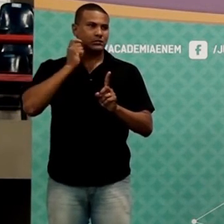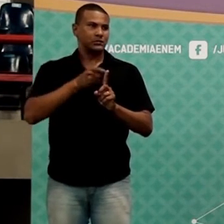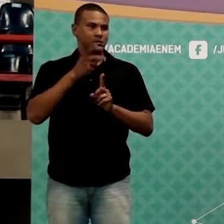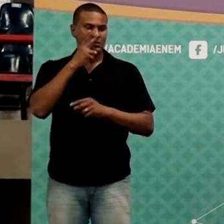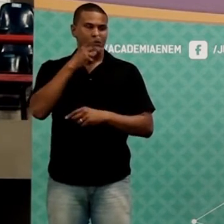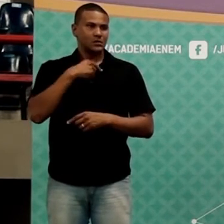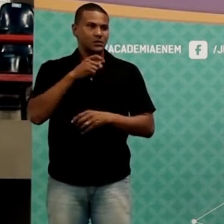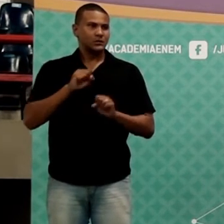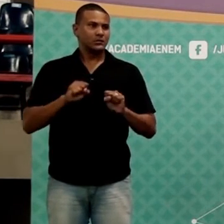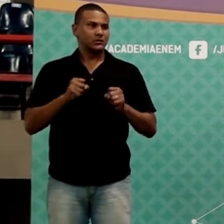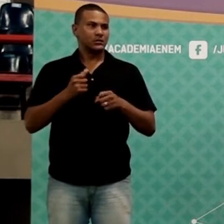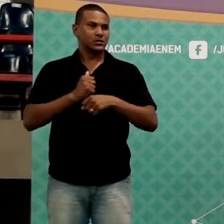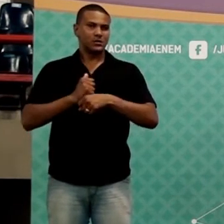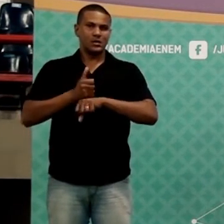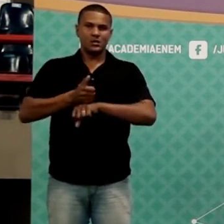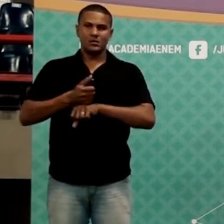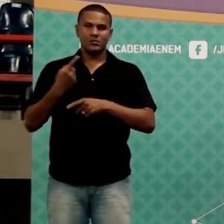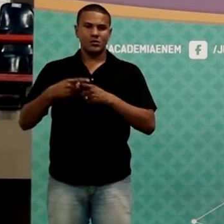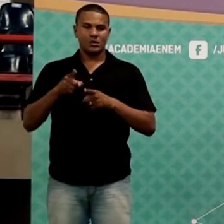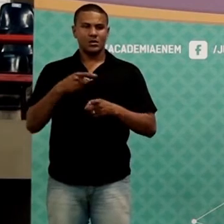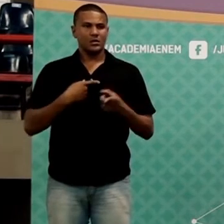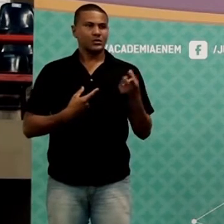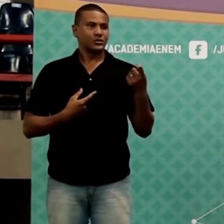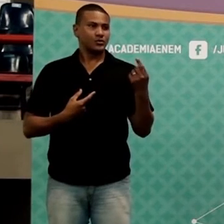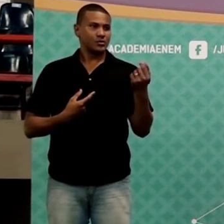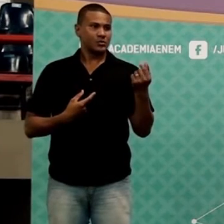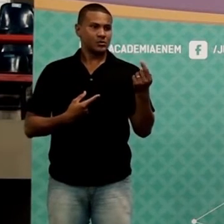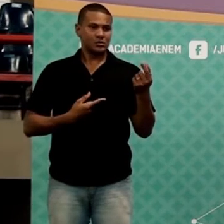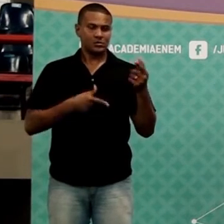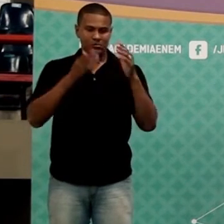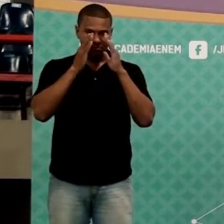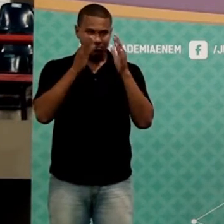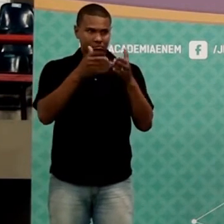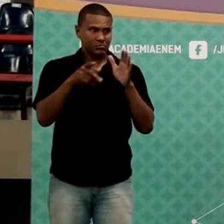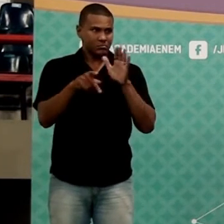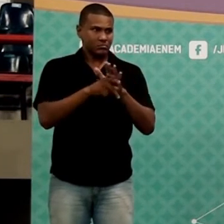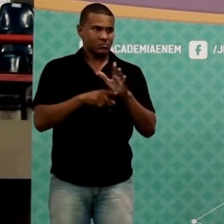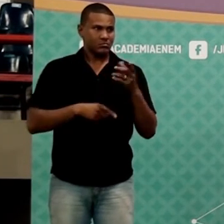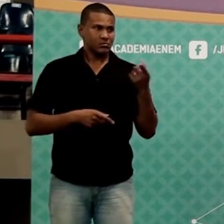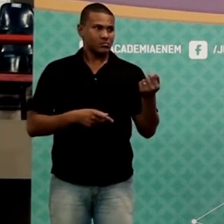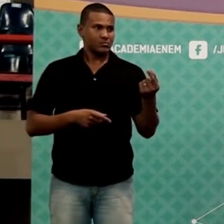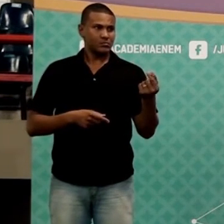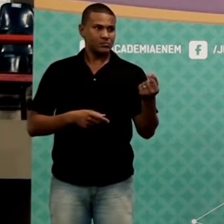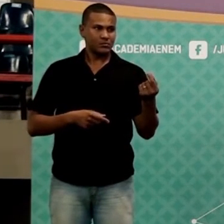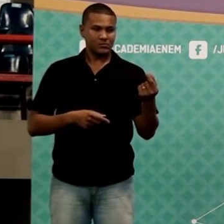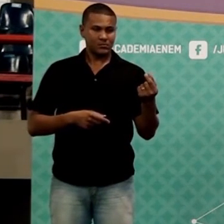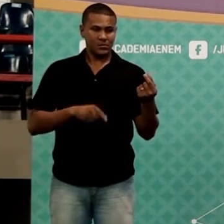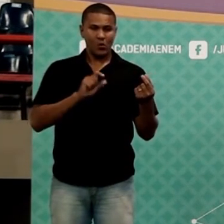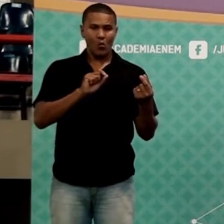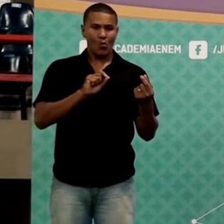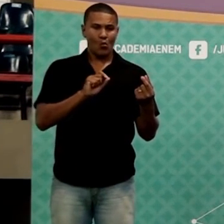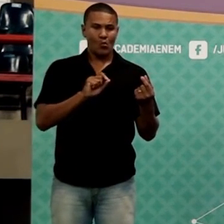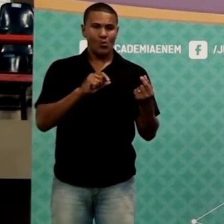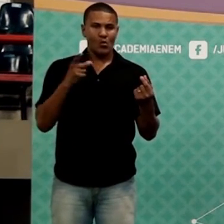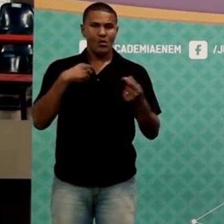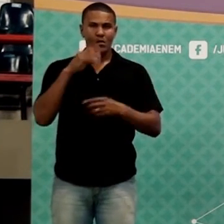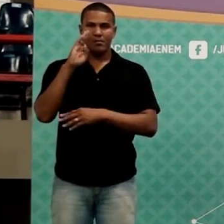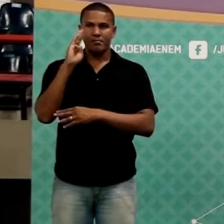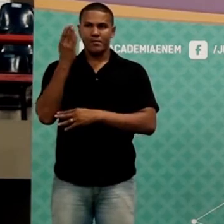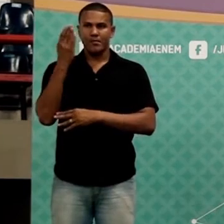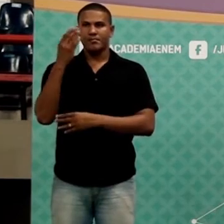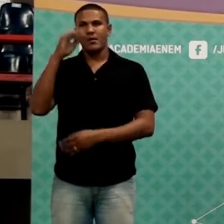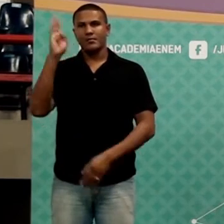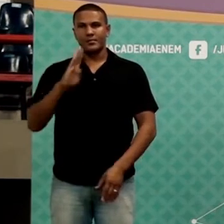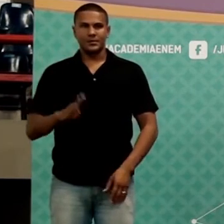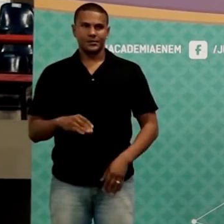ó, ela dá dinheiro porque ela pega um produto exclusivo. Qual foi o primeiro produto exclusivo do Brasil? Qual foi o pau-brasil?